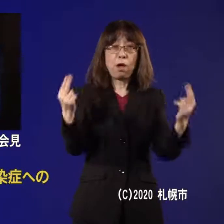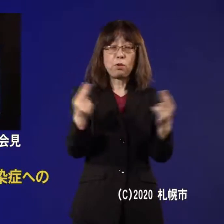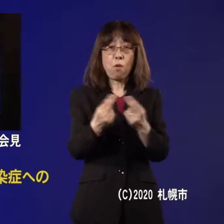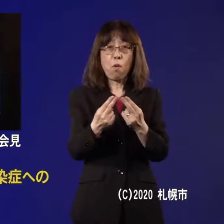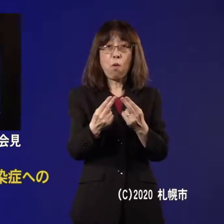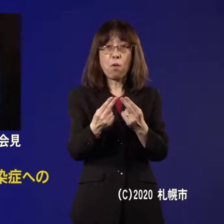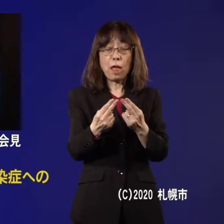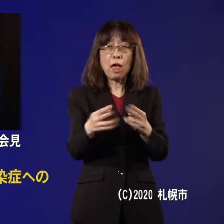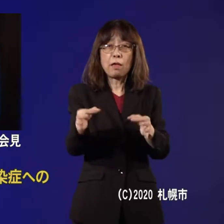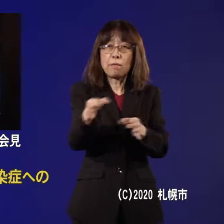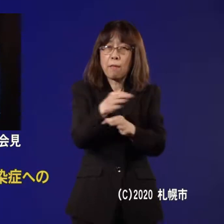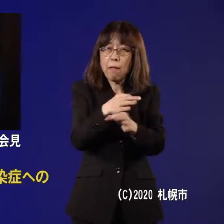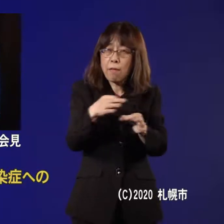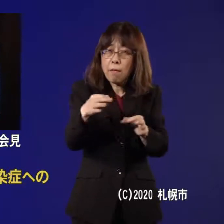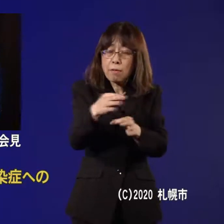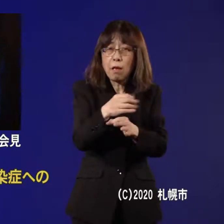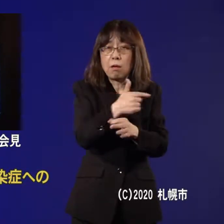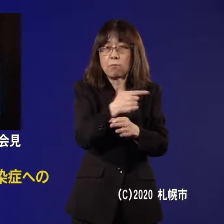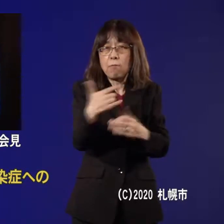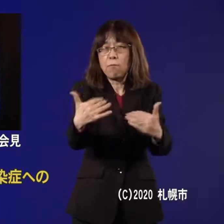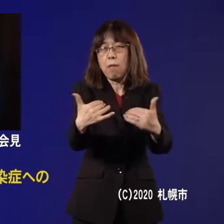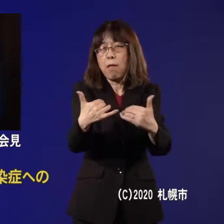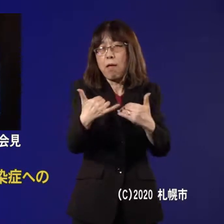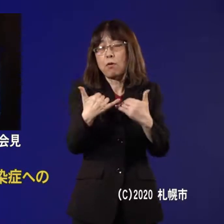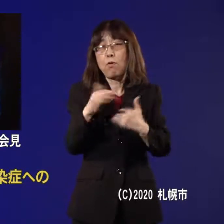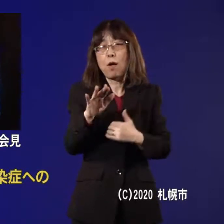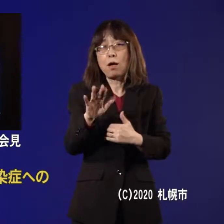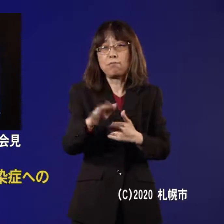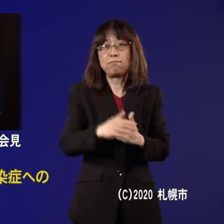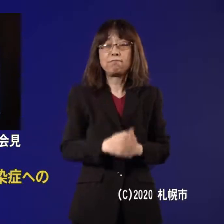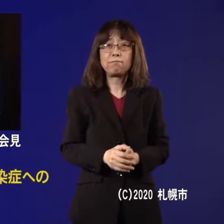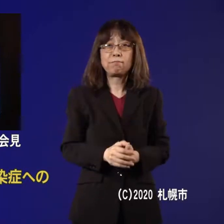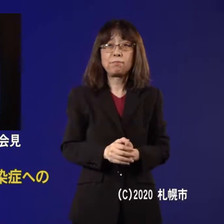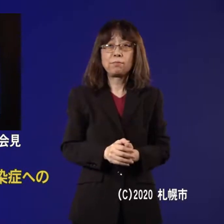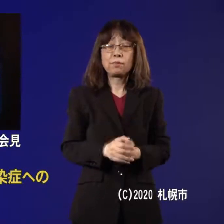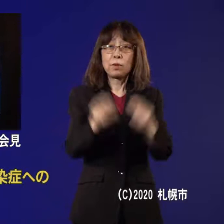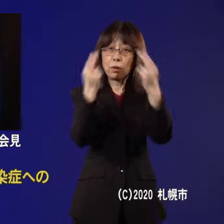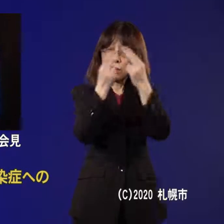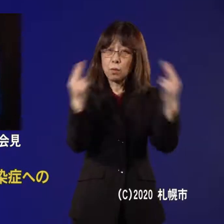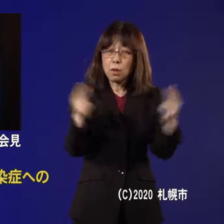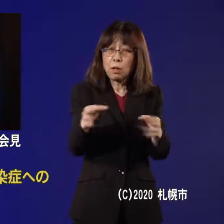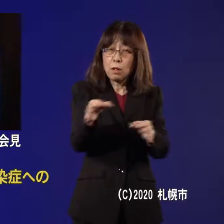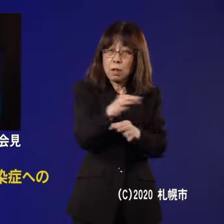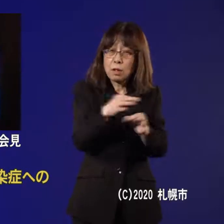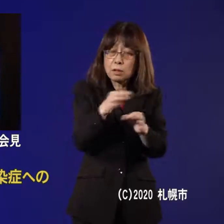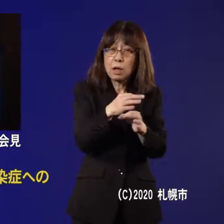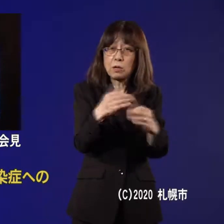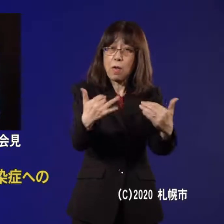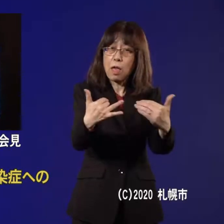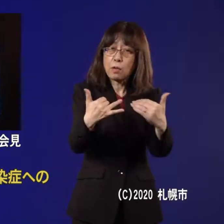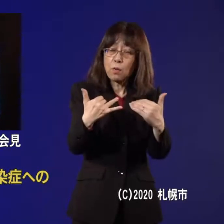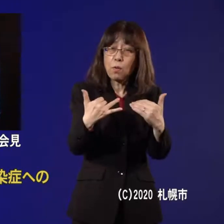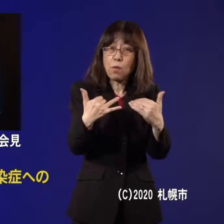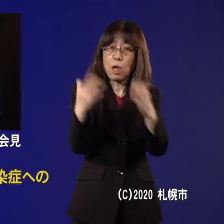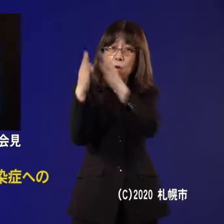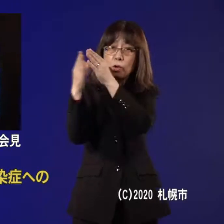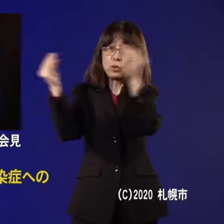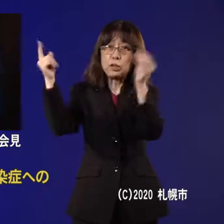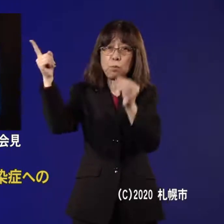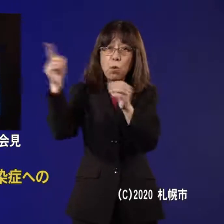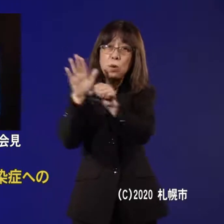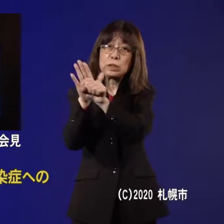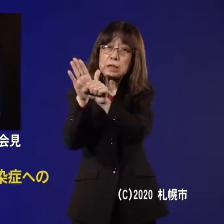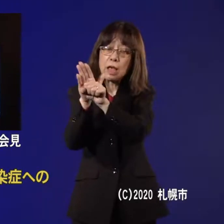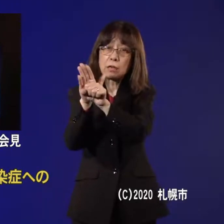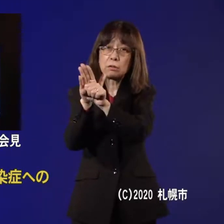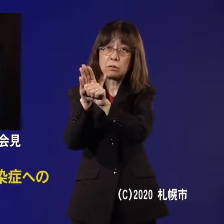影響、非常に大きくなっております。こういった影響を支援策、まあ、国の方も新たな